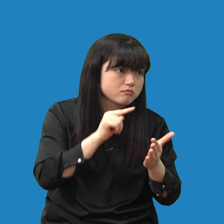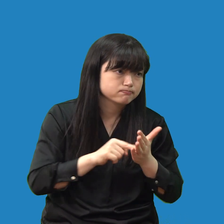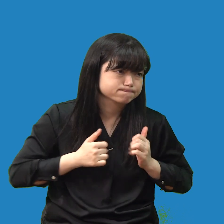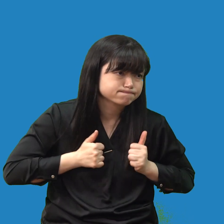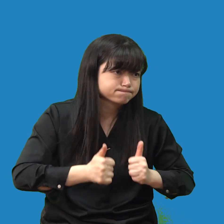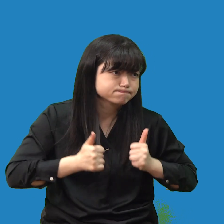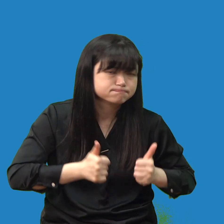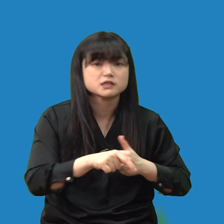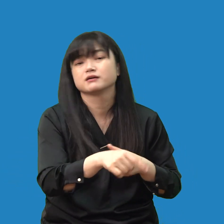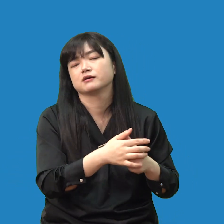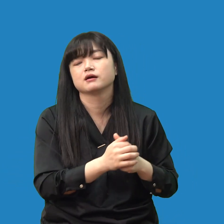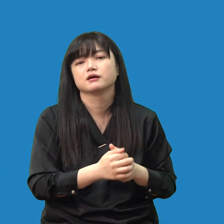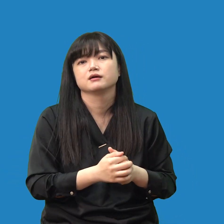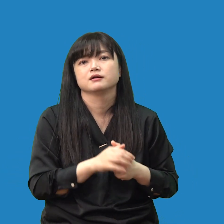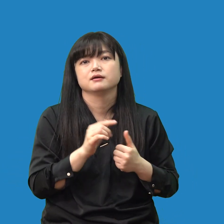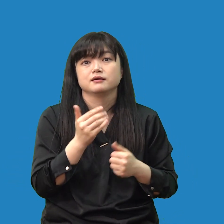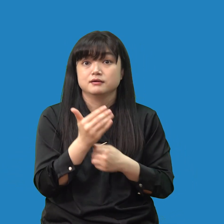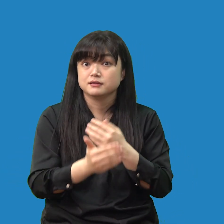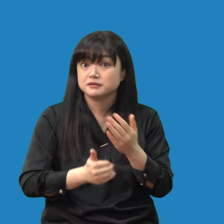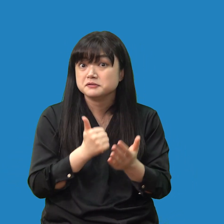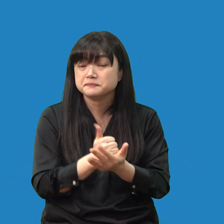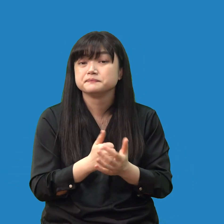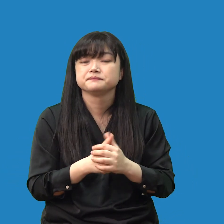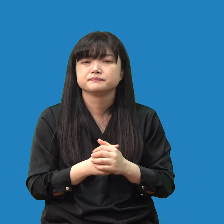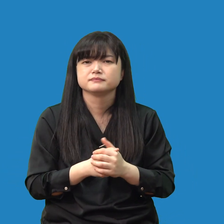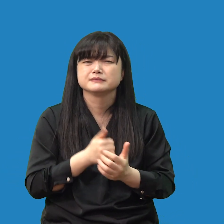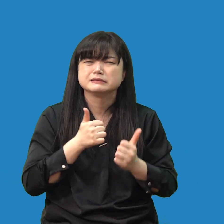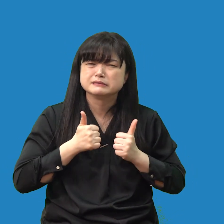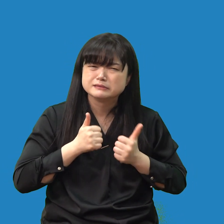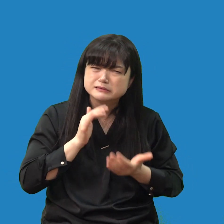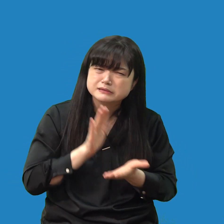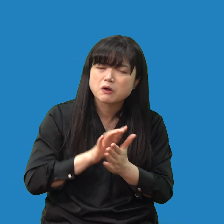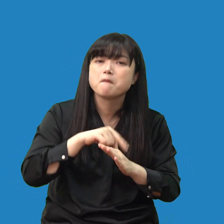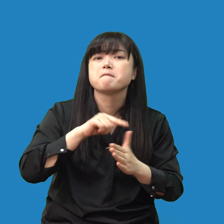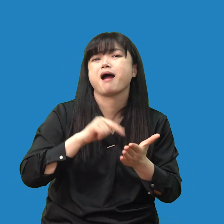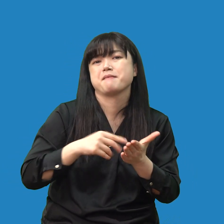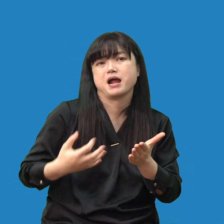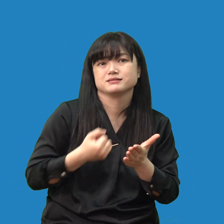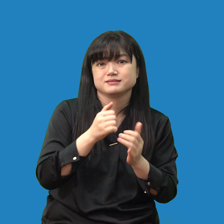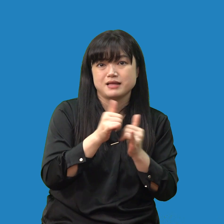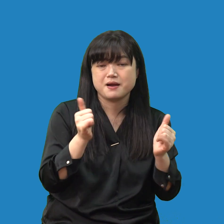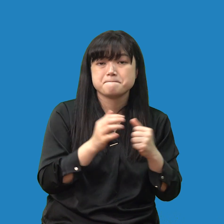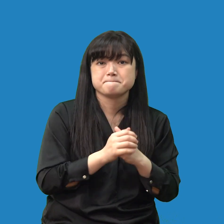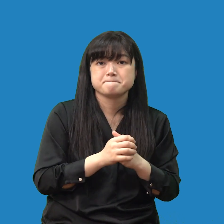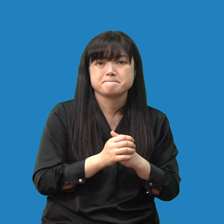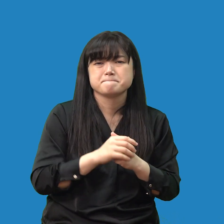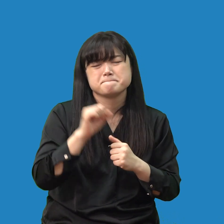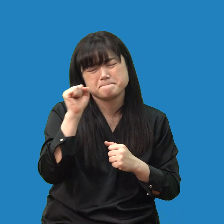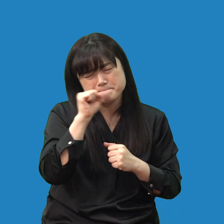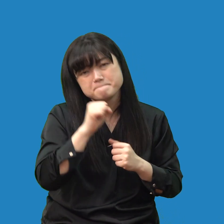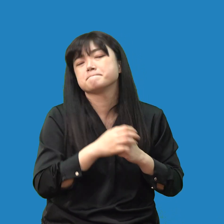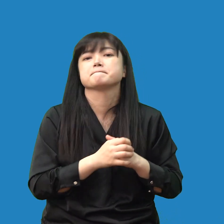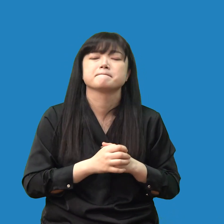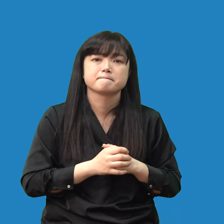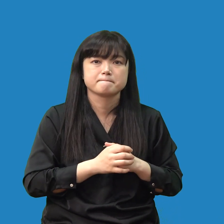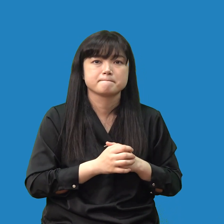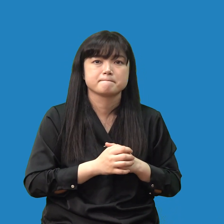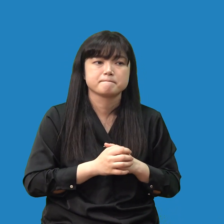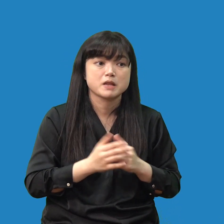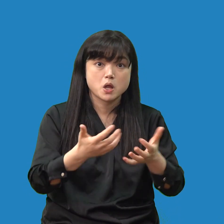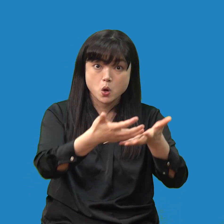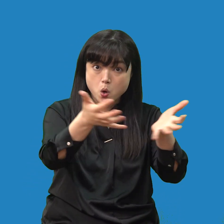불탔습니다. 우리 하나님께서는 바로 열심이 있는 사람, 열정이 있는 사람을 좋아하십니다. 그리고